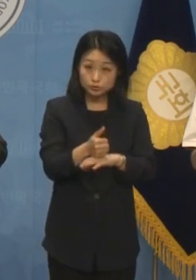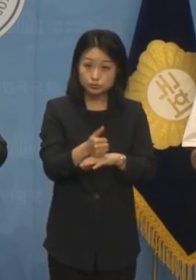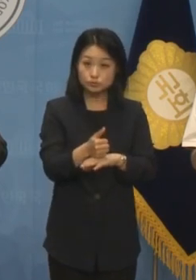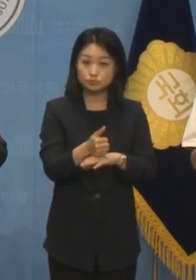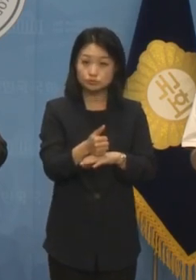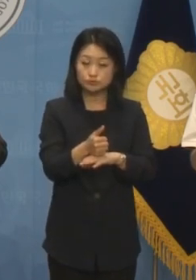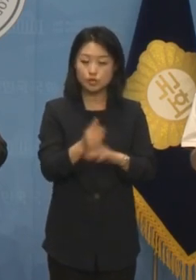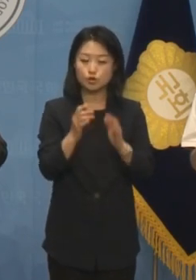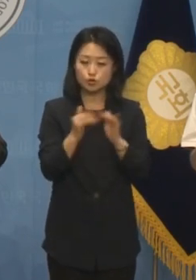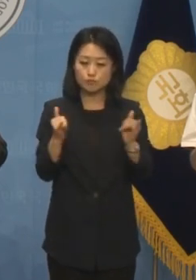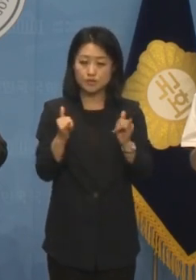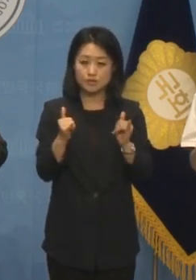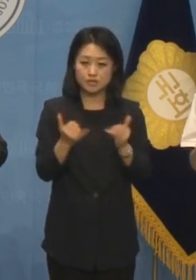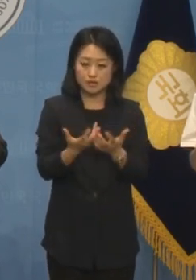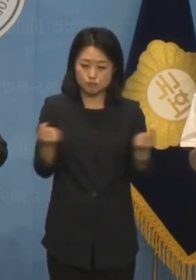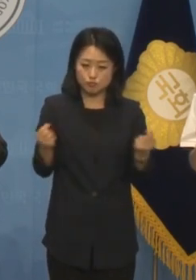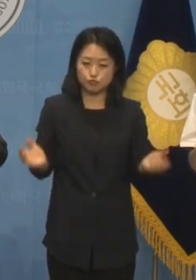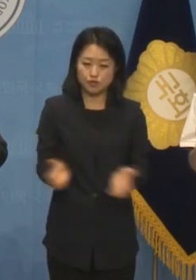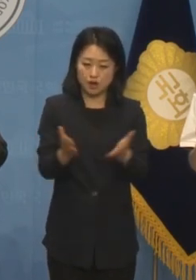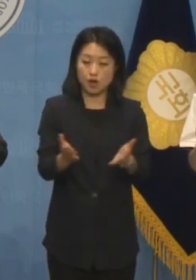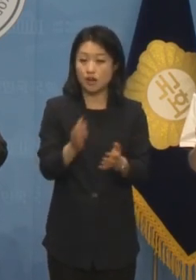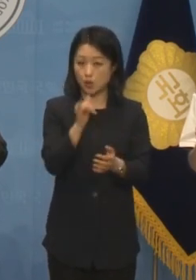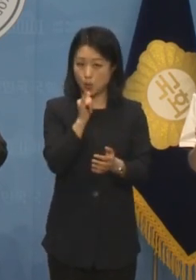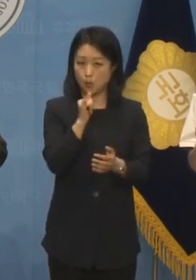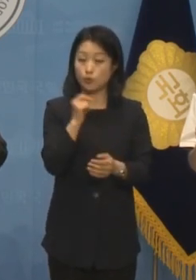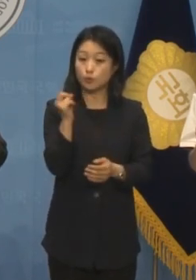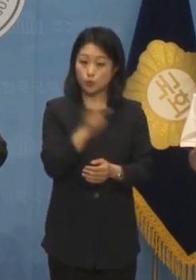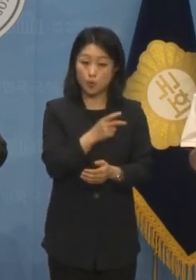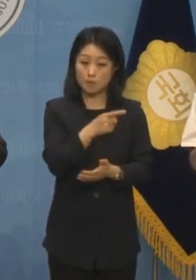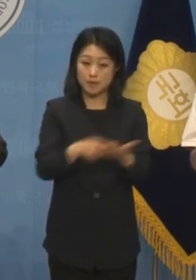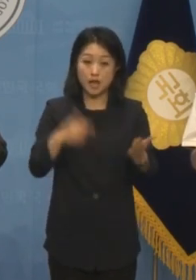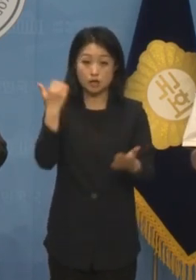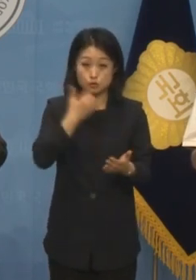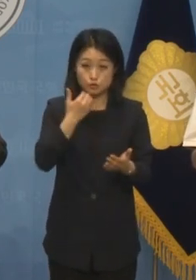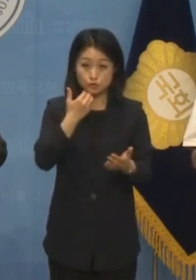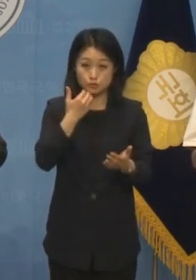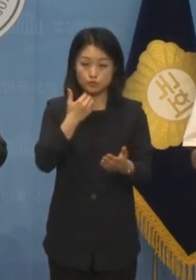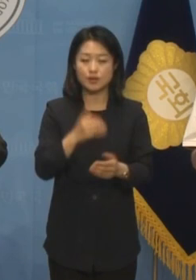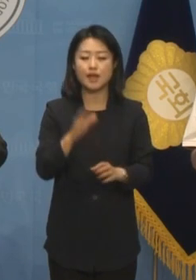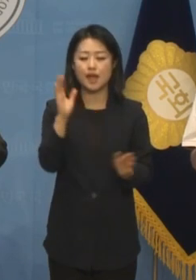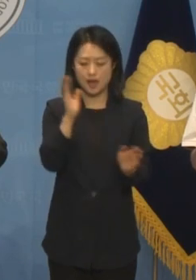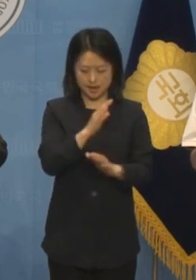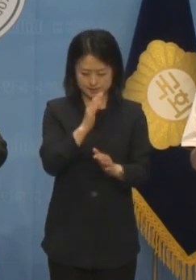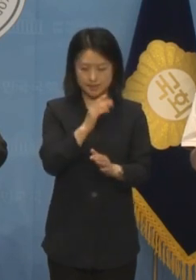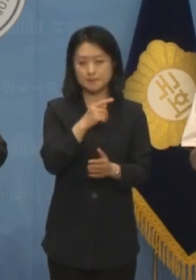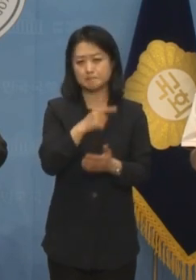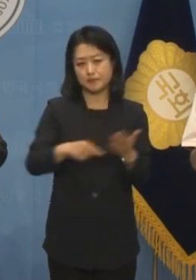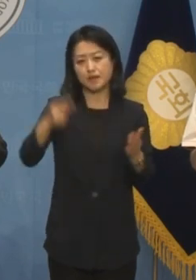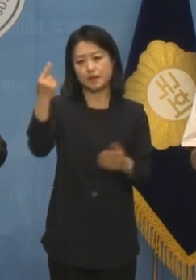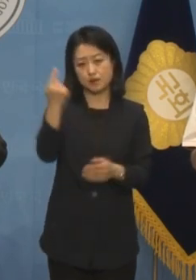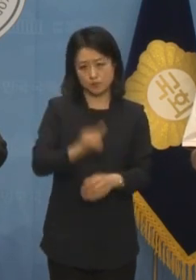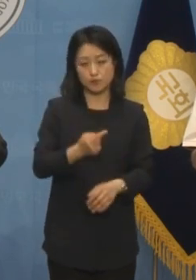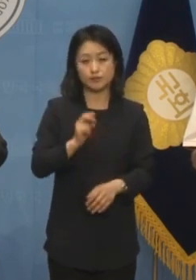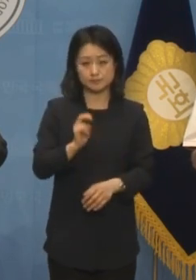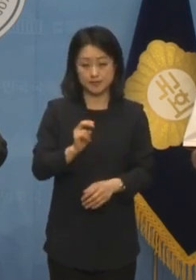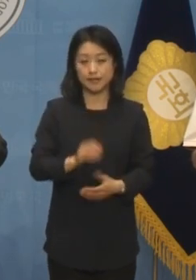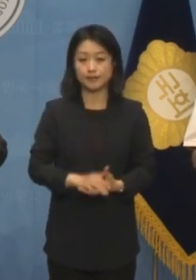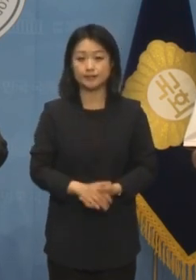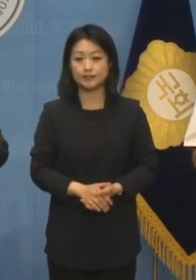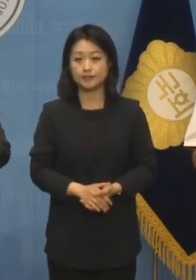끝엔 국민적 분열을 낳을 것이고 그에 대한 피해는 당사자인 학생들에게 고스란히 전해질